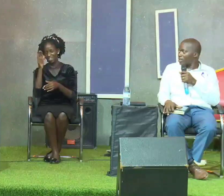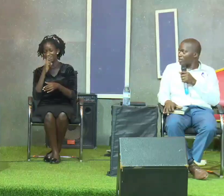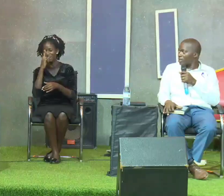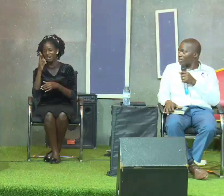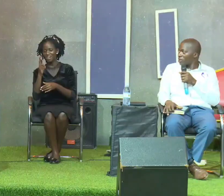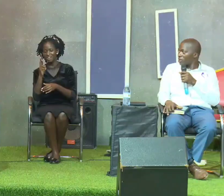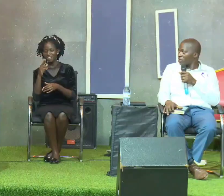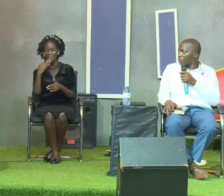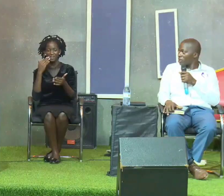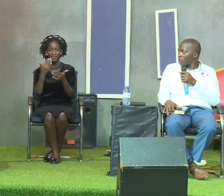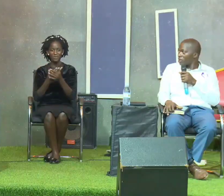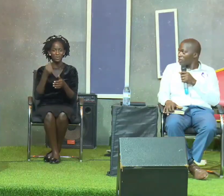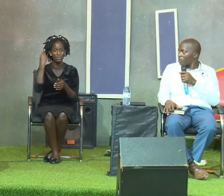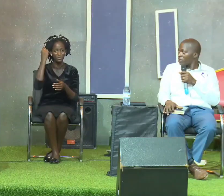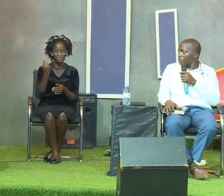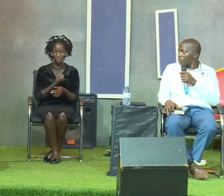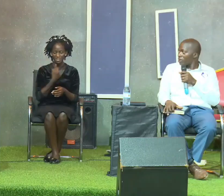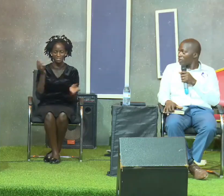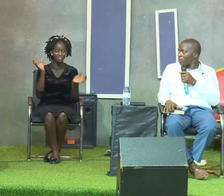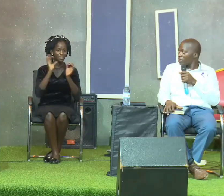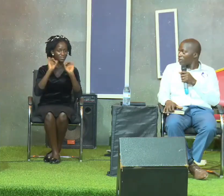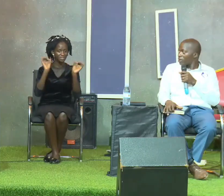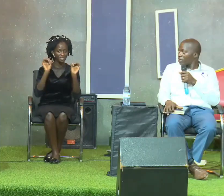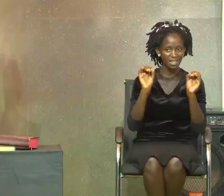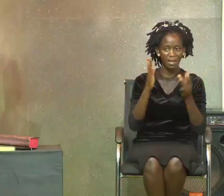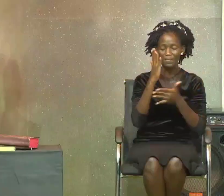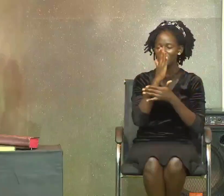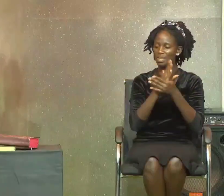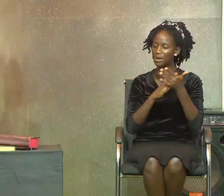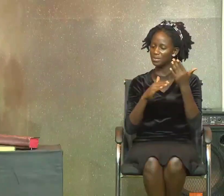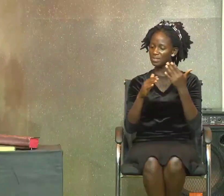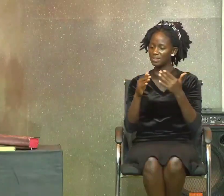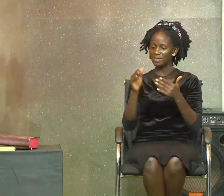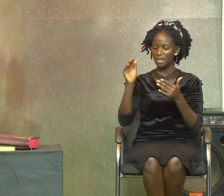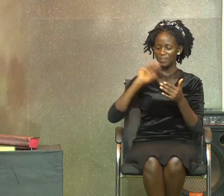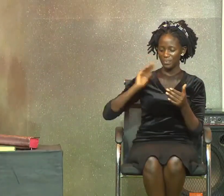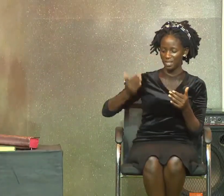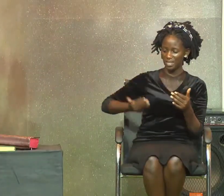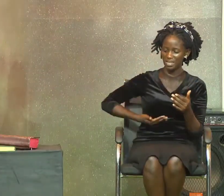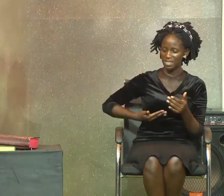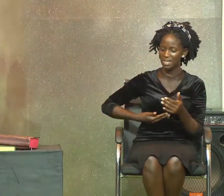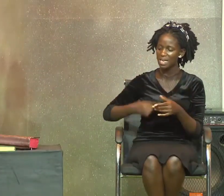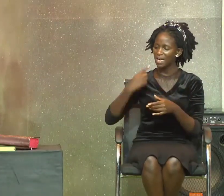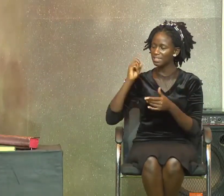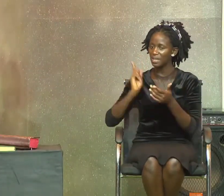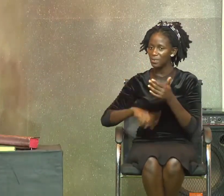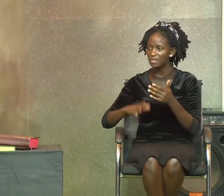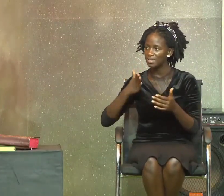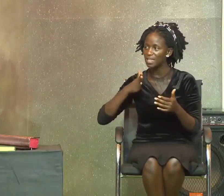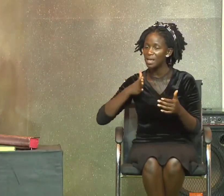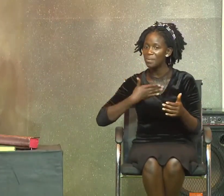Yes. Wabeerawo abantu omukyala nakkuba akaama n'agamba mutabani wonno